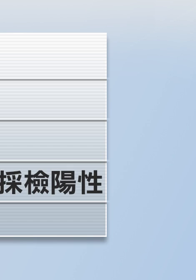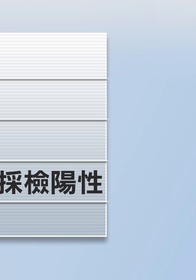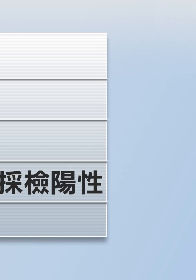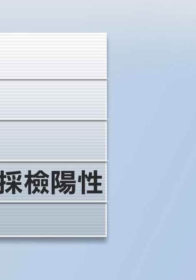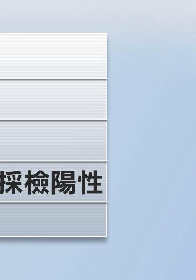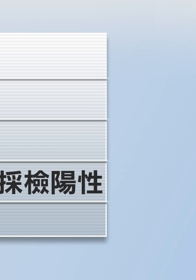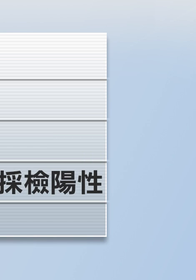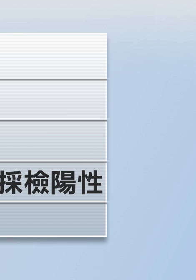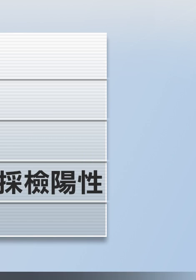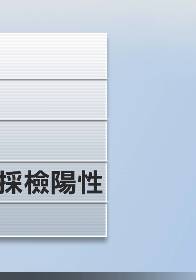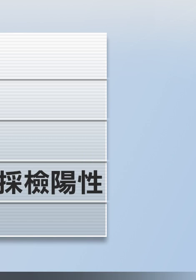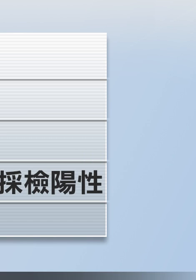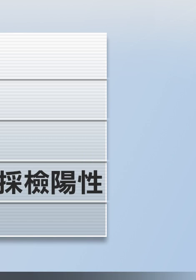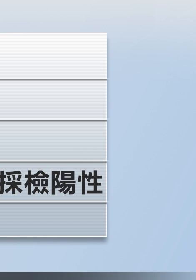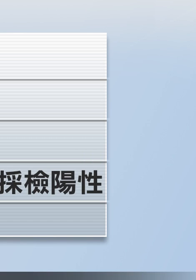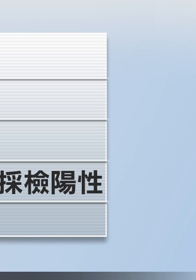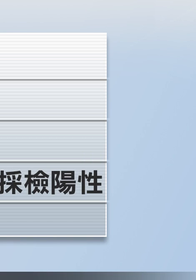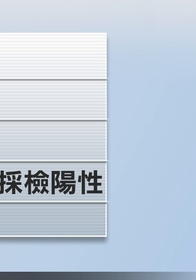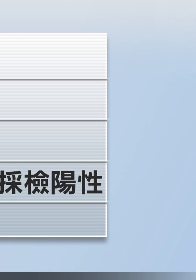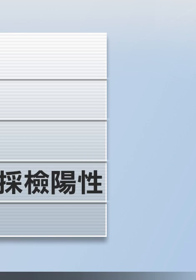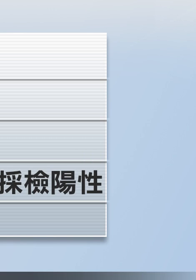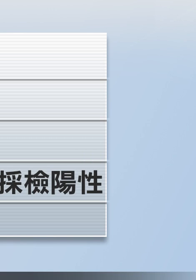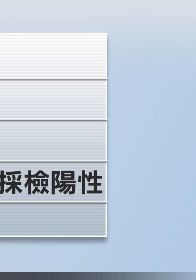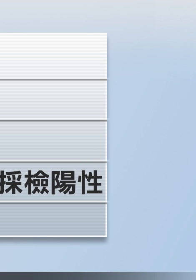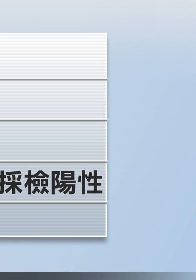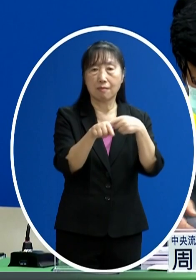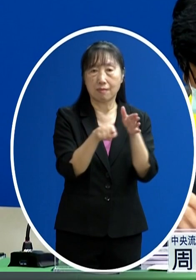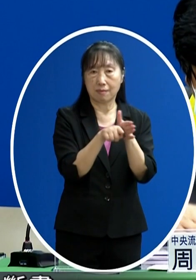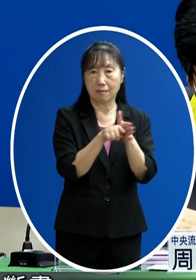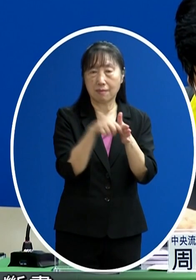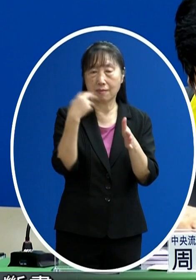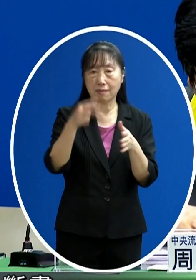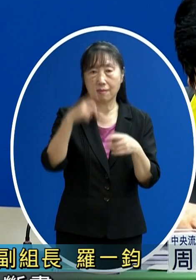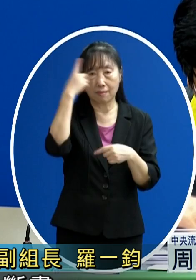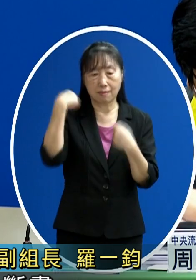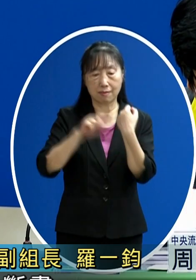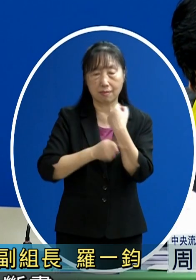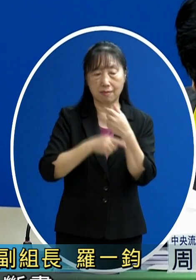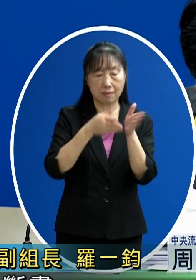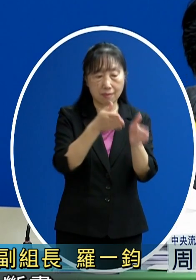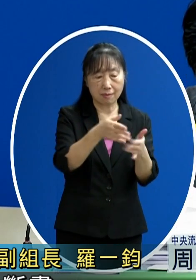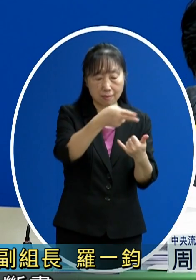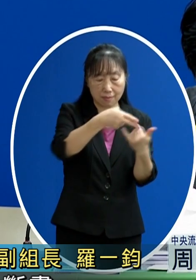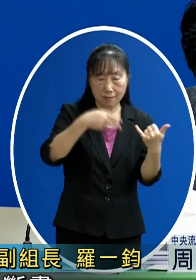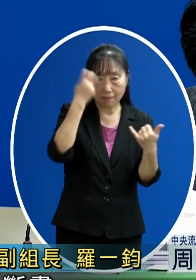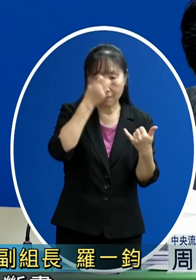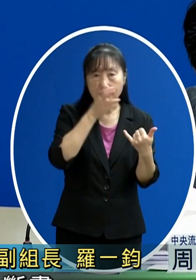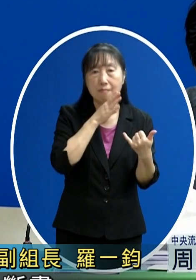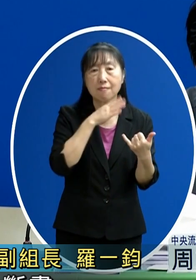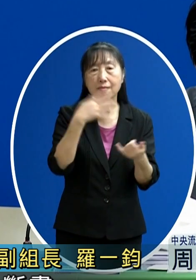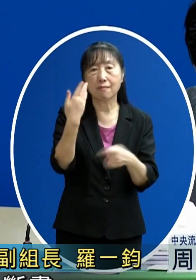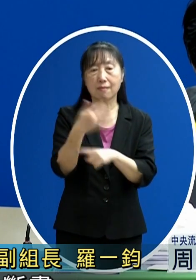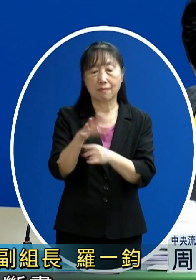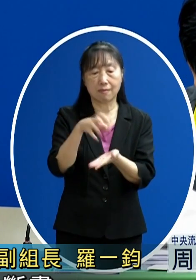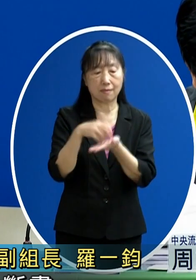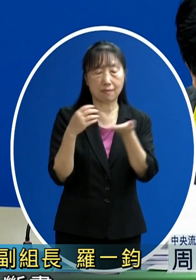以来年龄最小的确诊死亡个案。 司法相验开立了这个死亡的诊断书，是有这